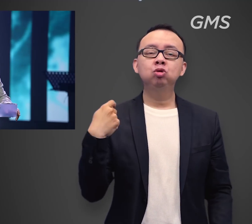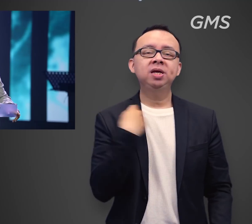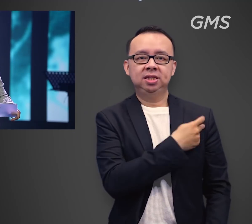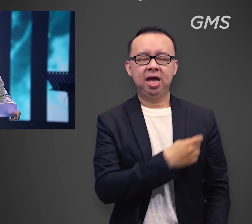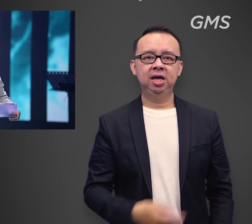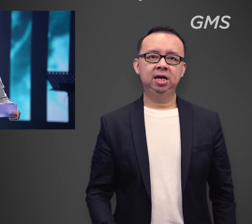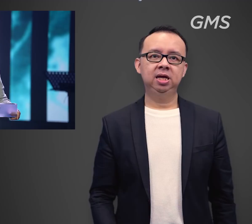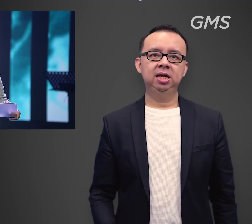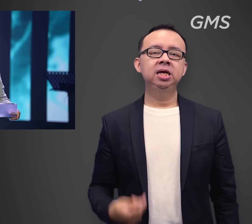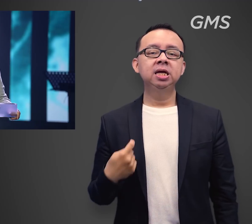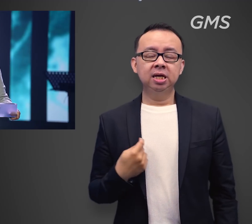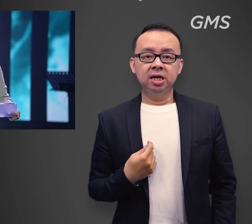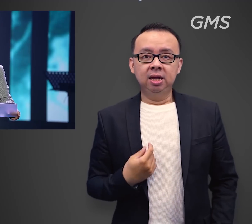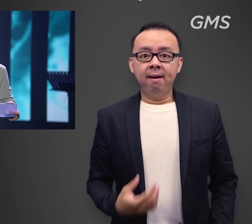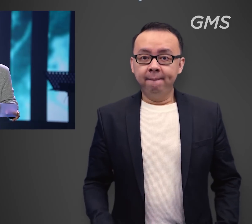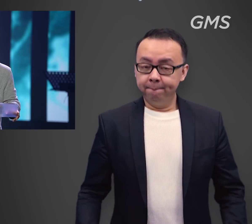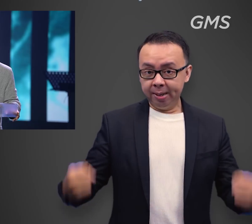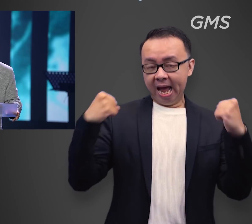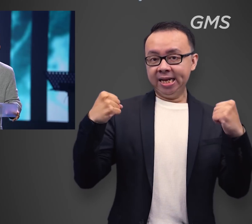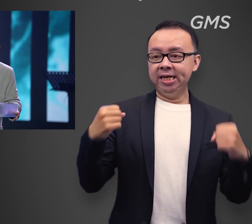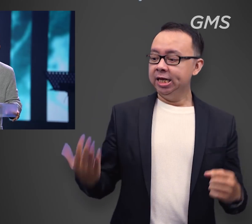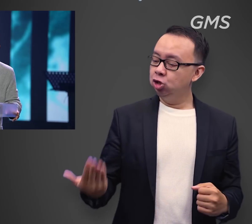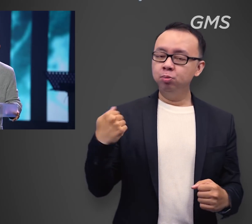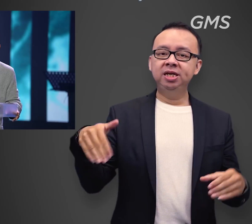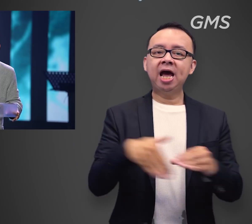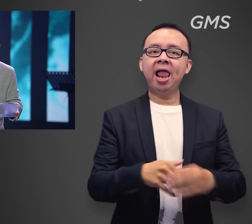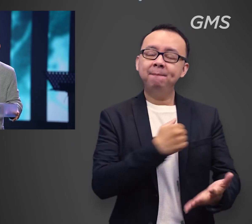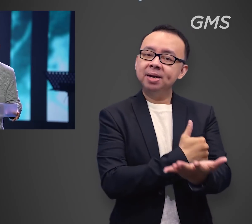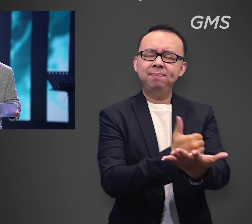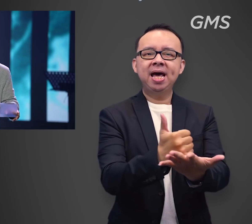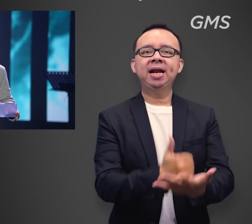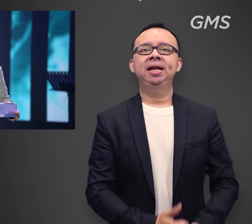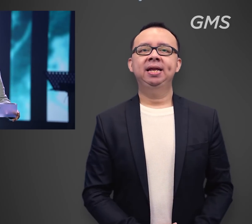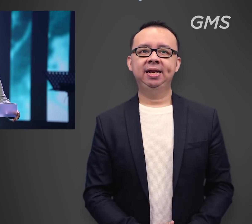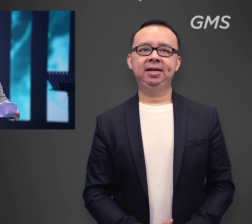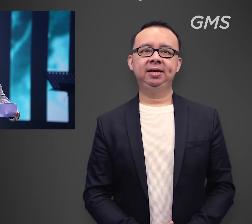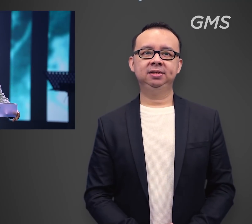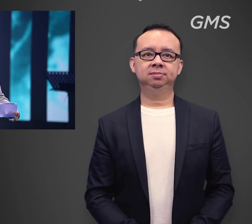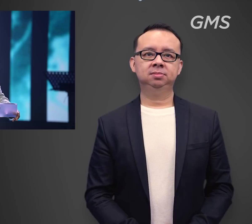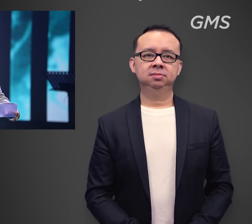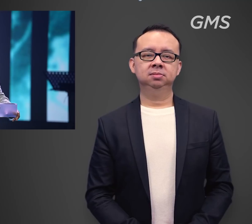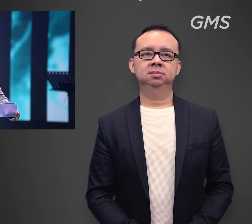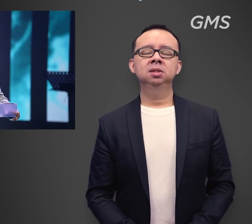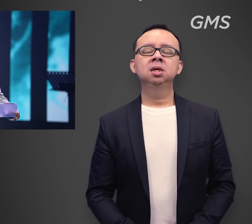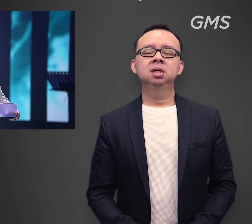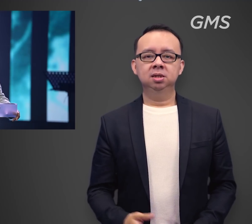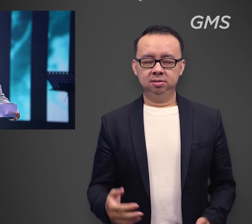untuk hidup dalam kebenaran. Kalau ini menjadi dasar daripada kehidupan kekristenan kita. Kita bisa melihat Jumat Agung ini. Kita akan